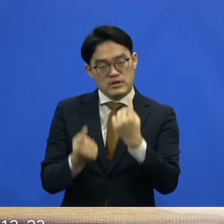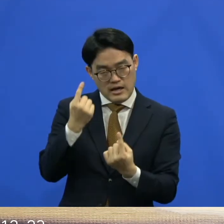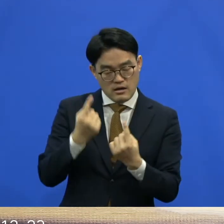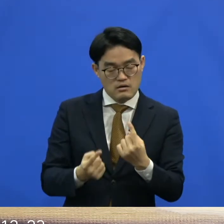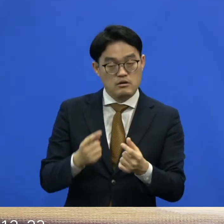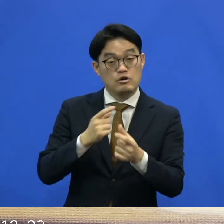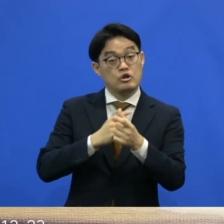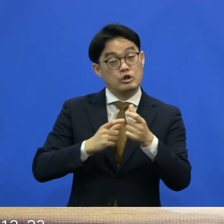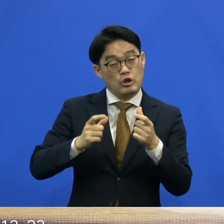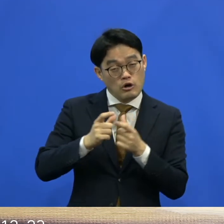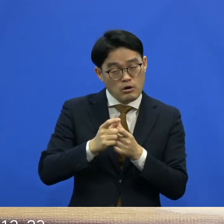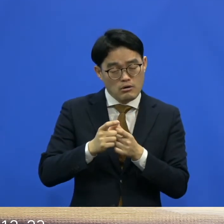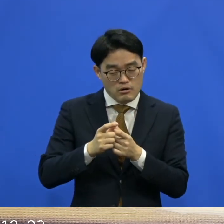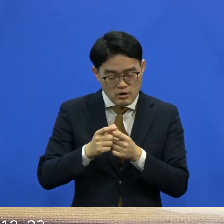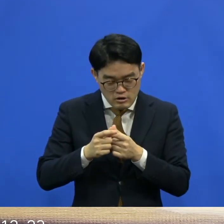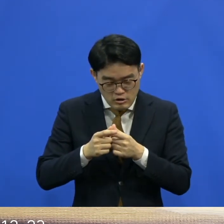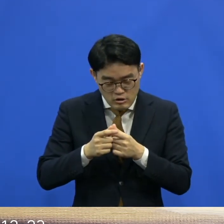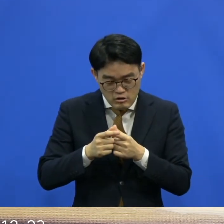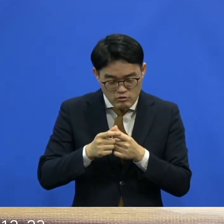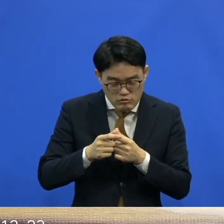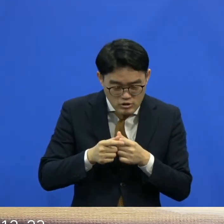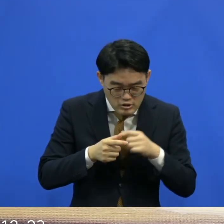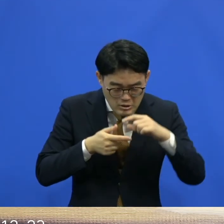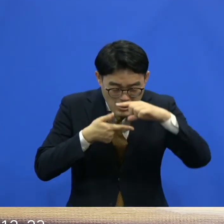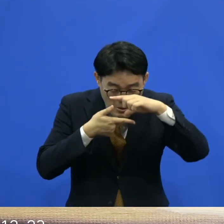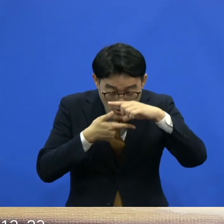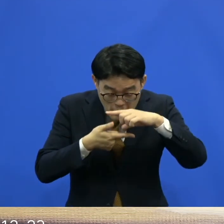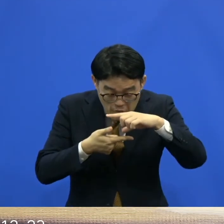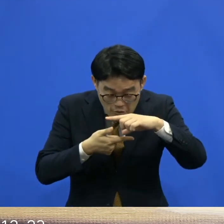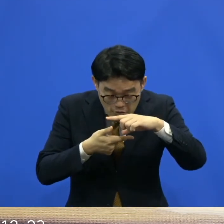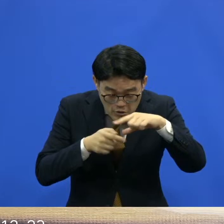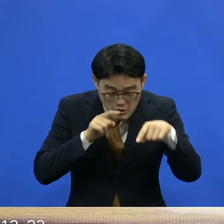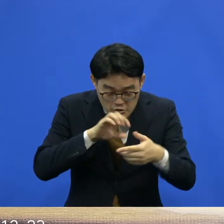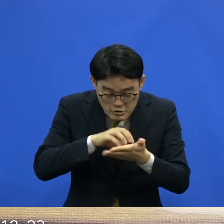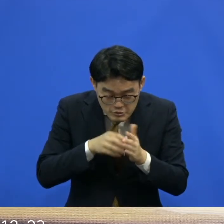그림은 하나님이 가지고 계신 마스터 플랜이에요.